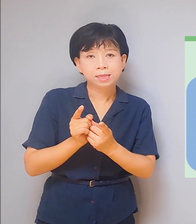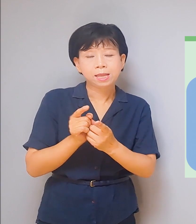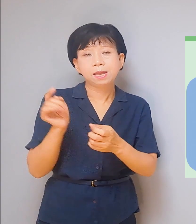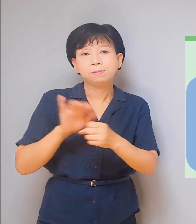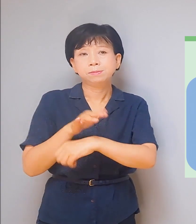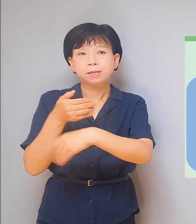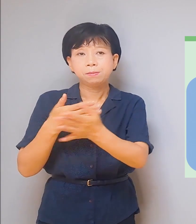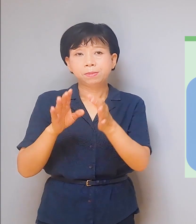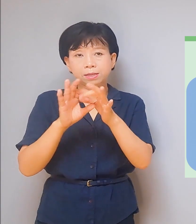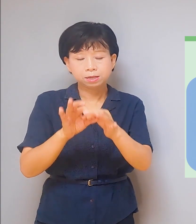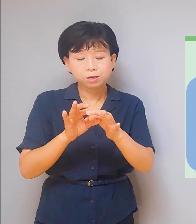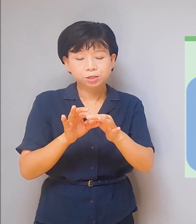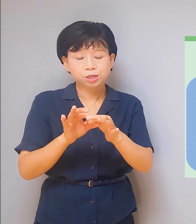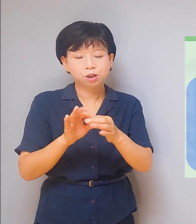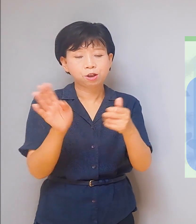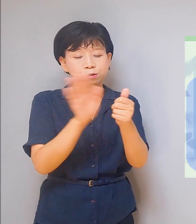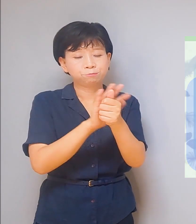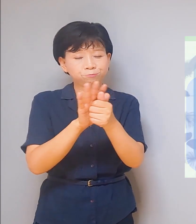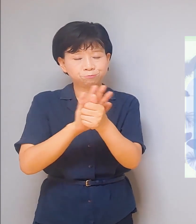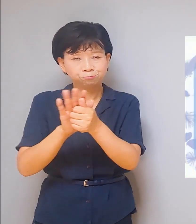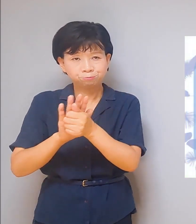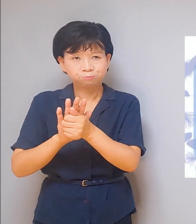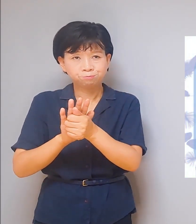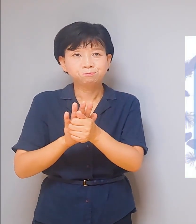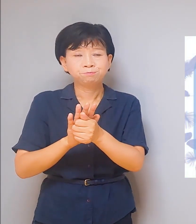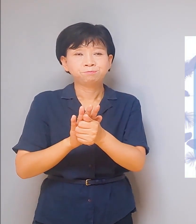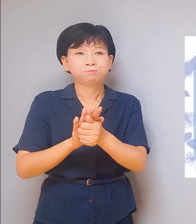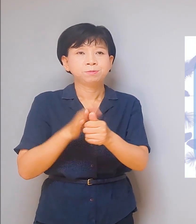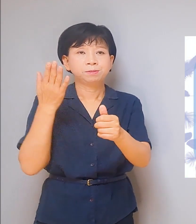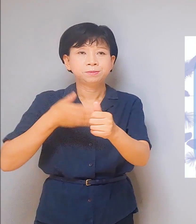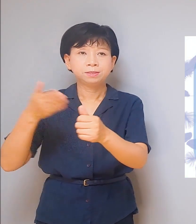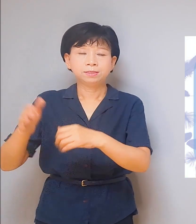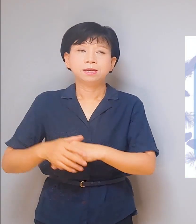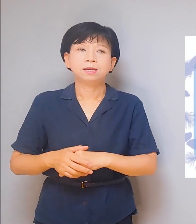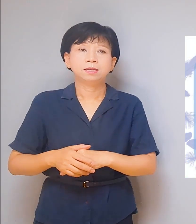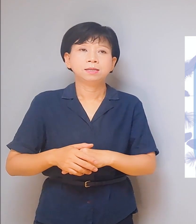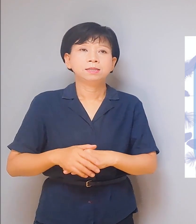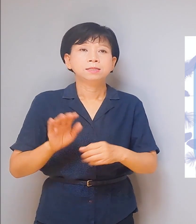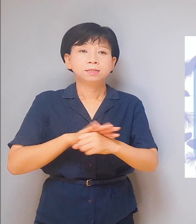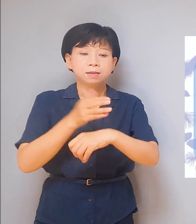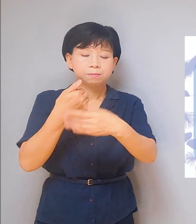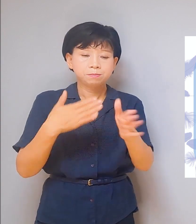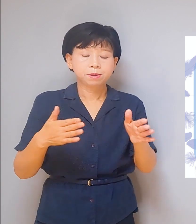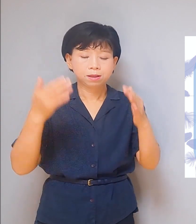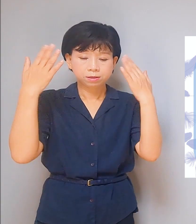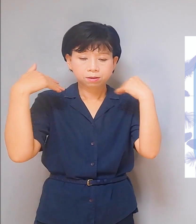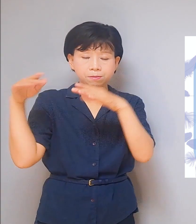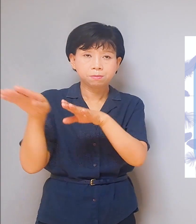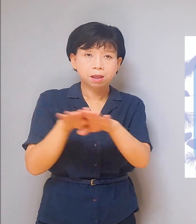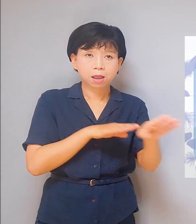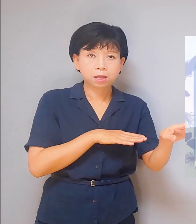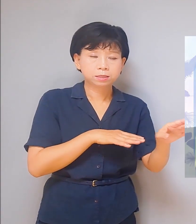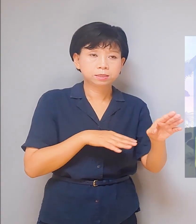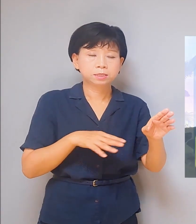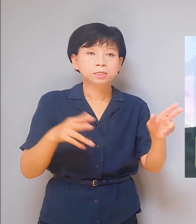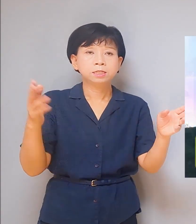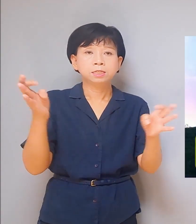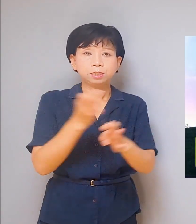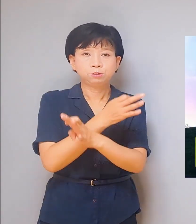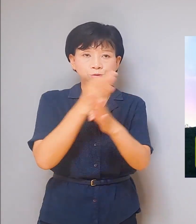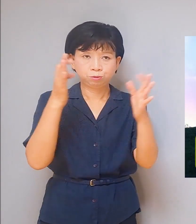연결하기, 만나는 새가족에게 친절하기를 합시다. 사랑방 여름방학은 사랑방에서 2주간 하시기